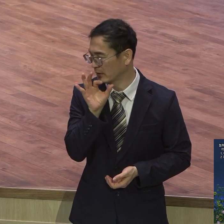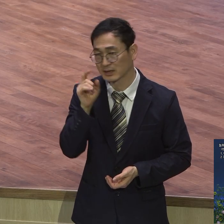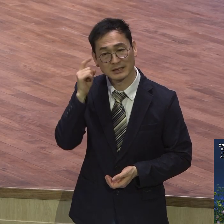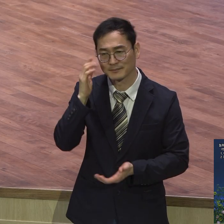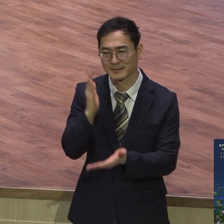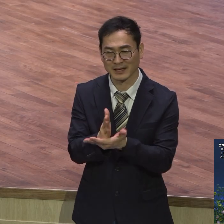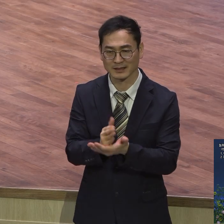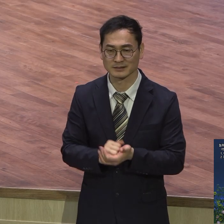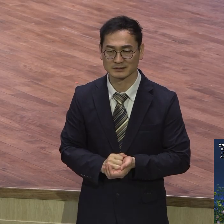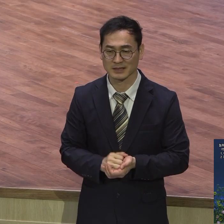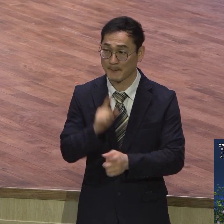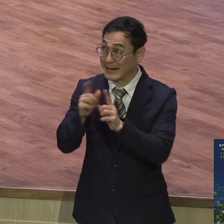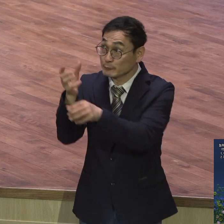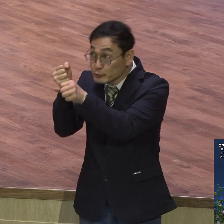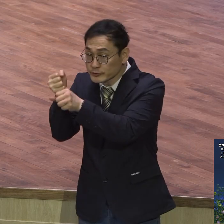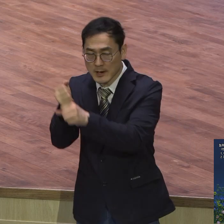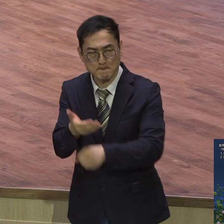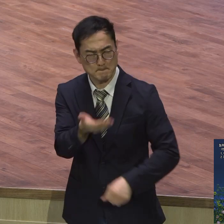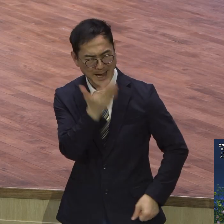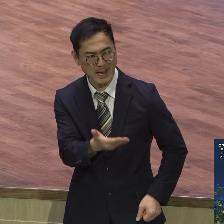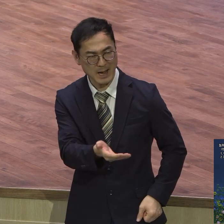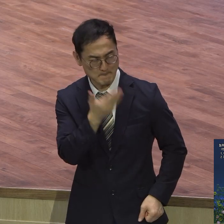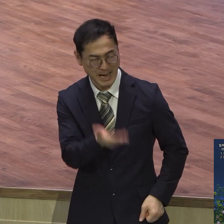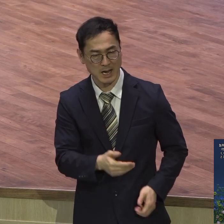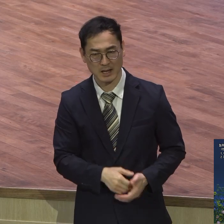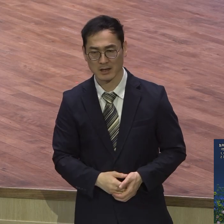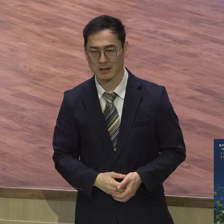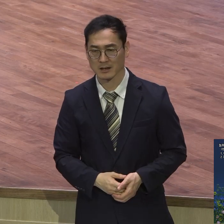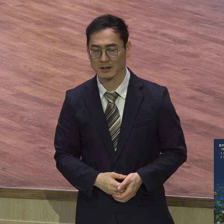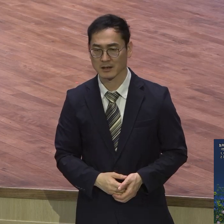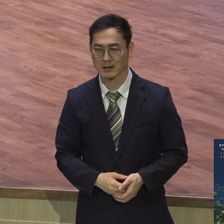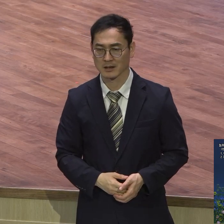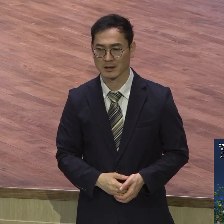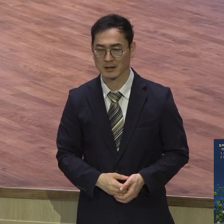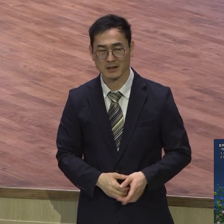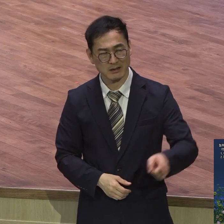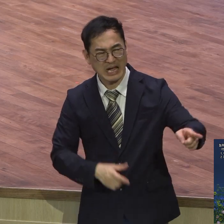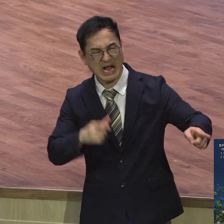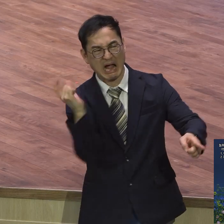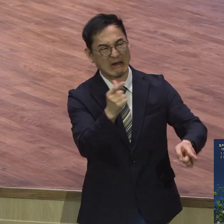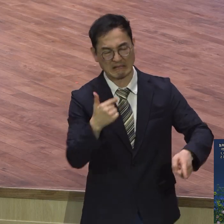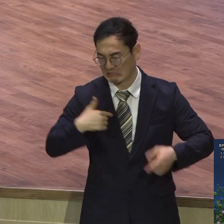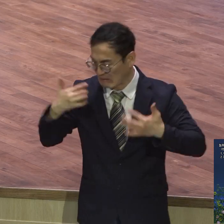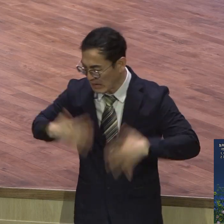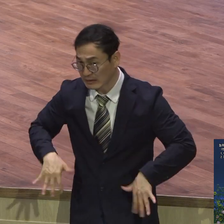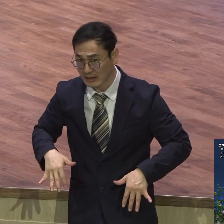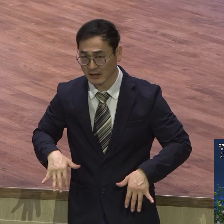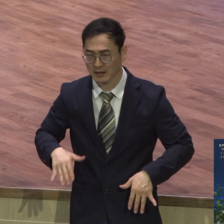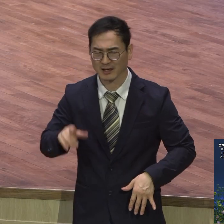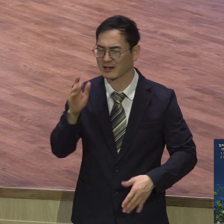잡으시기 바랍니다 그들은 우리보다 강하다 아니에요 강해 보이지